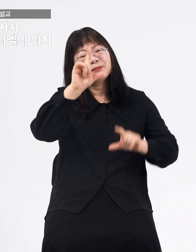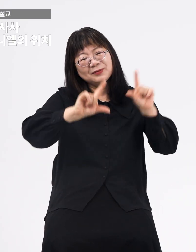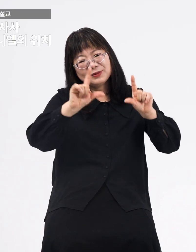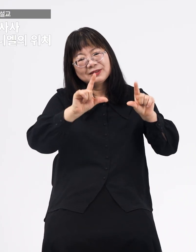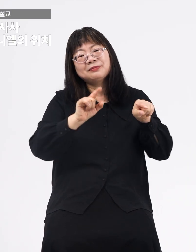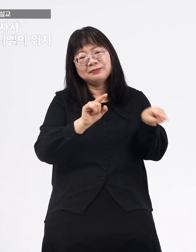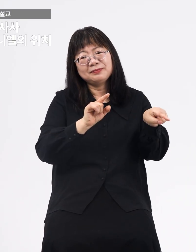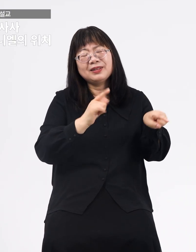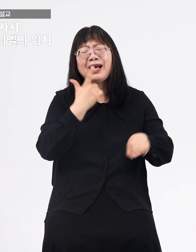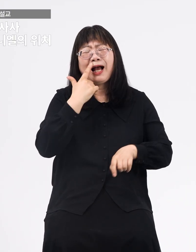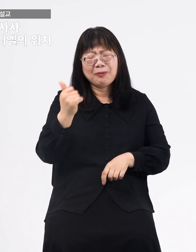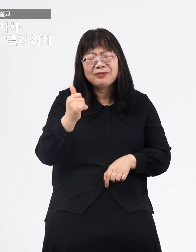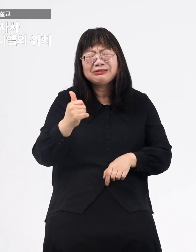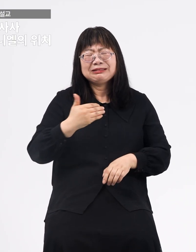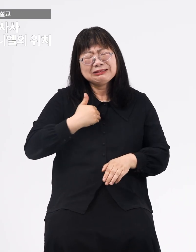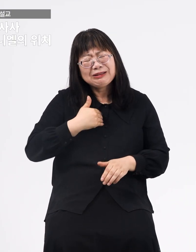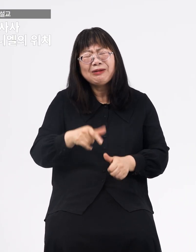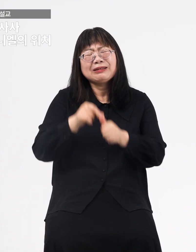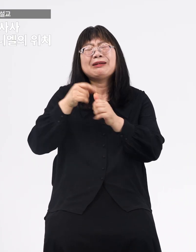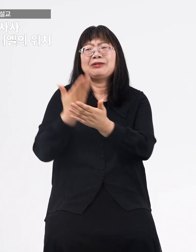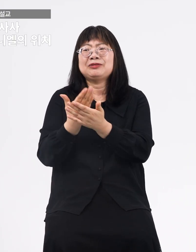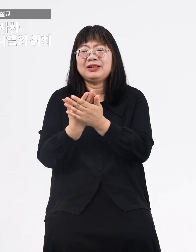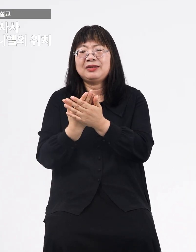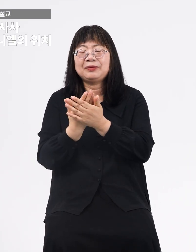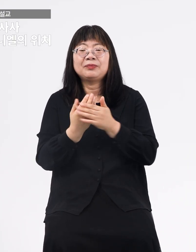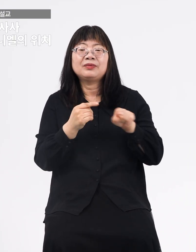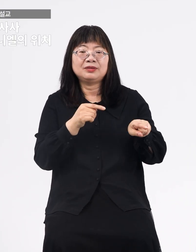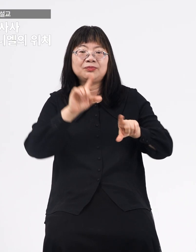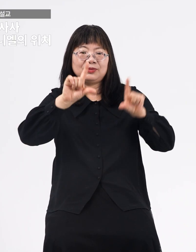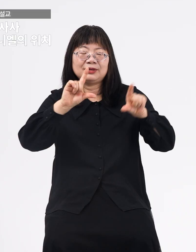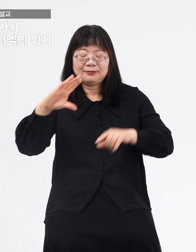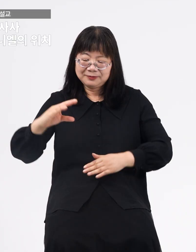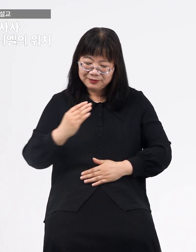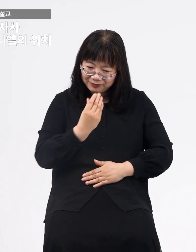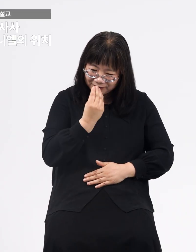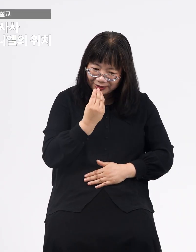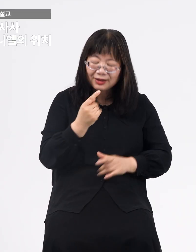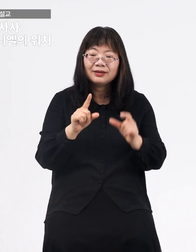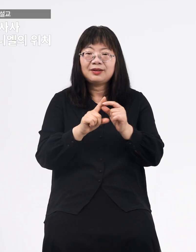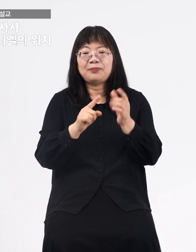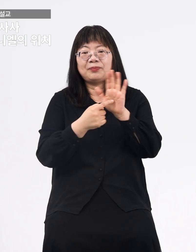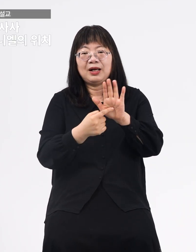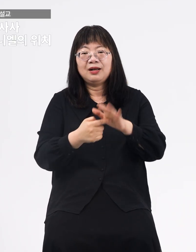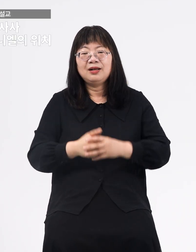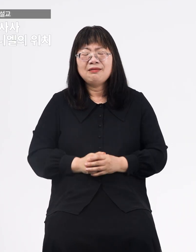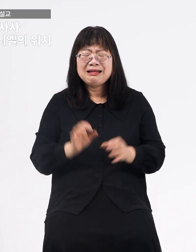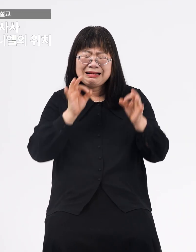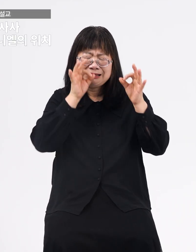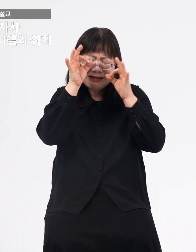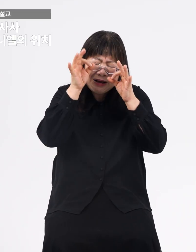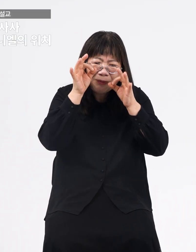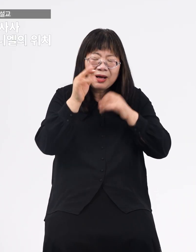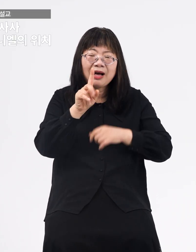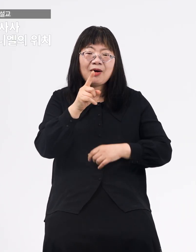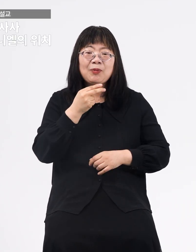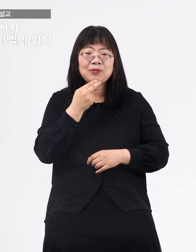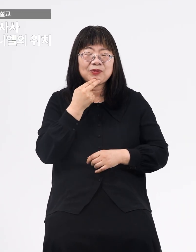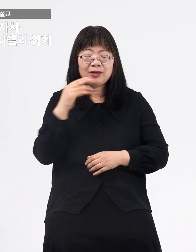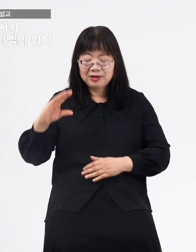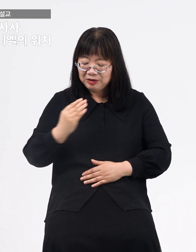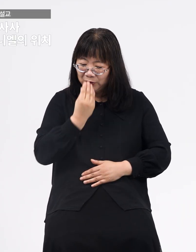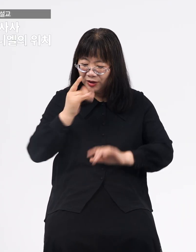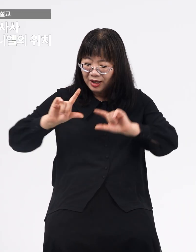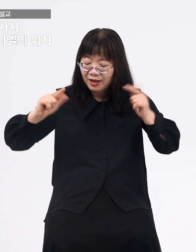태도입니다. 이걸 우리는 거룩이라고 하죠. 거룩은 흠도 티도 없는 게 거룩이 아닙니다.